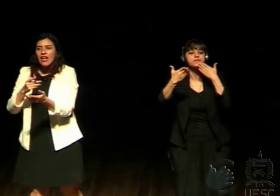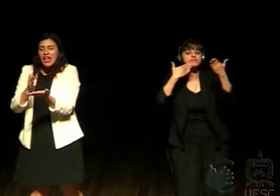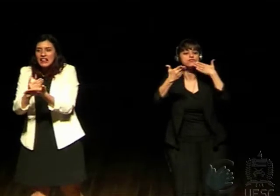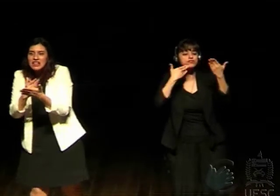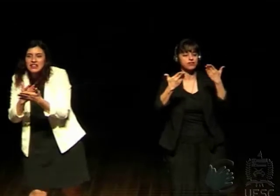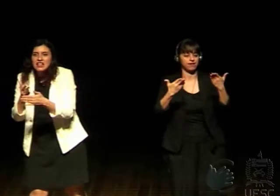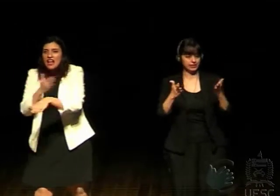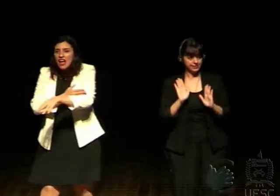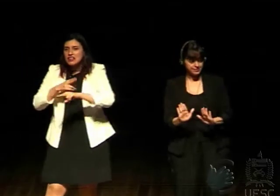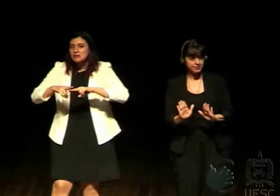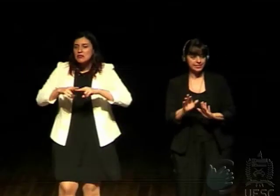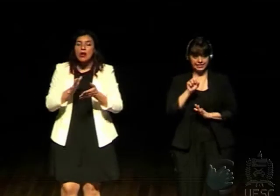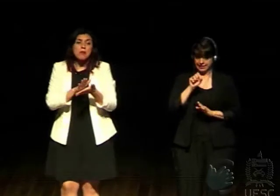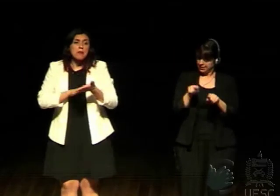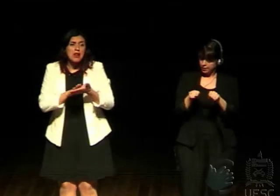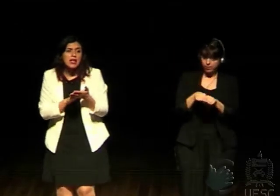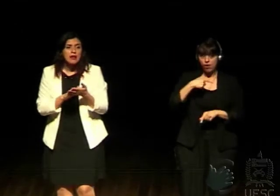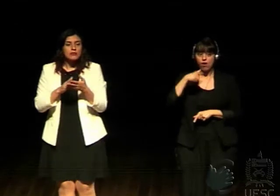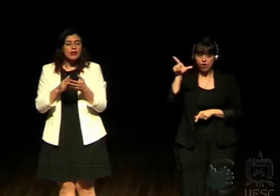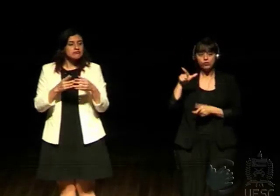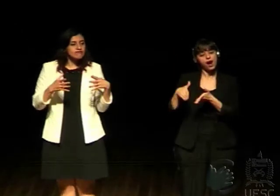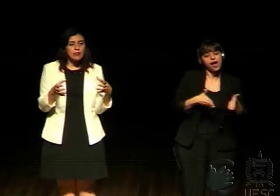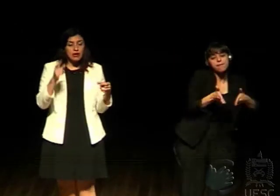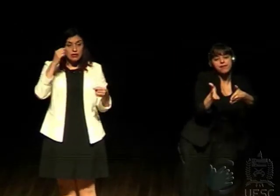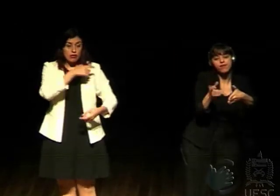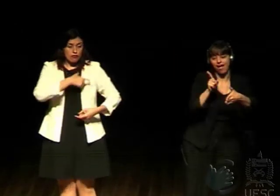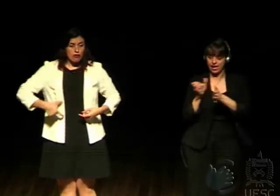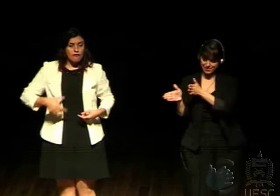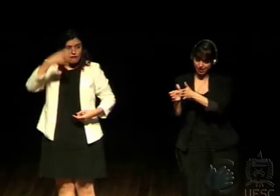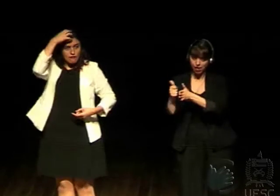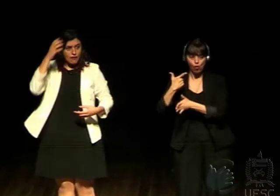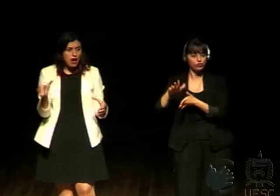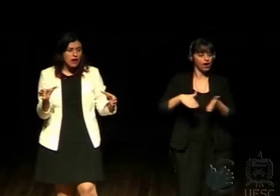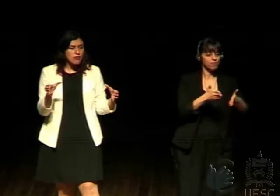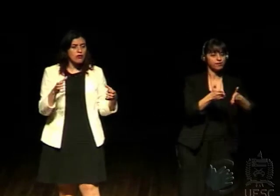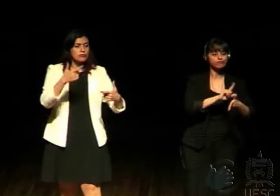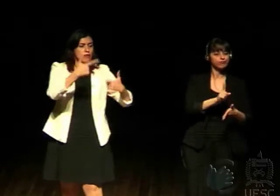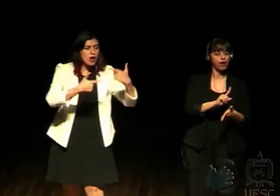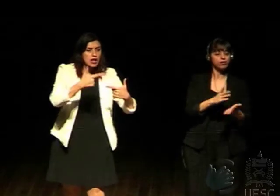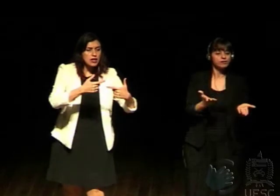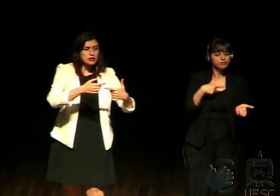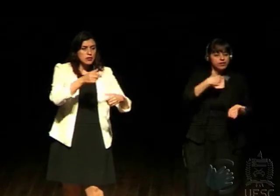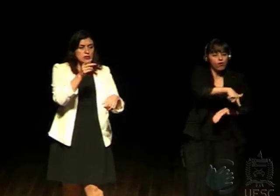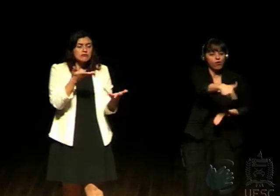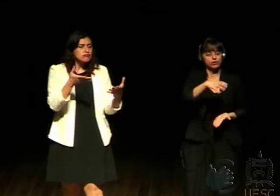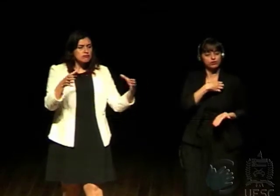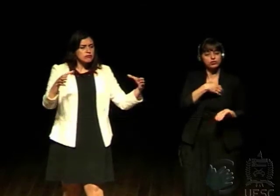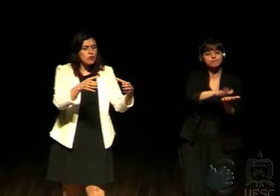conseguir aquello. Sin embargo, otros caminos, otro tipo de estrategias no han sido utilizadas.